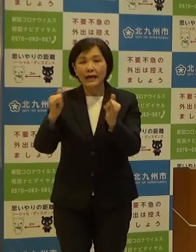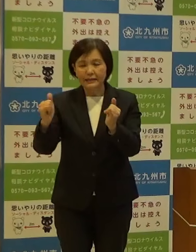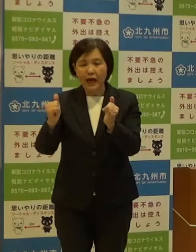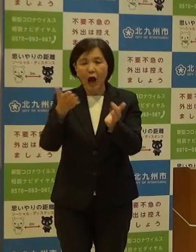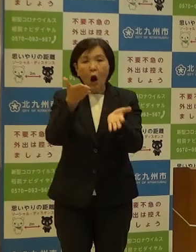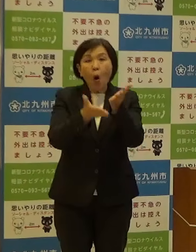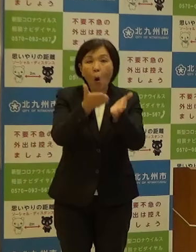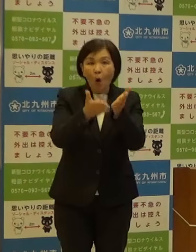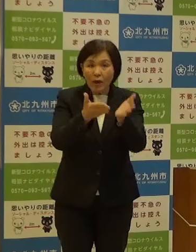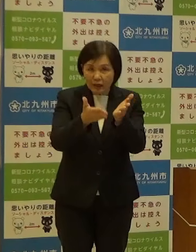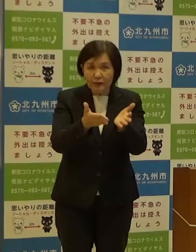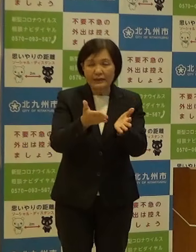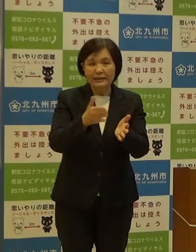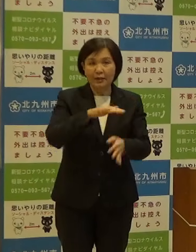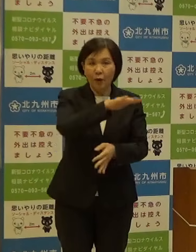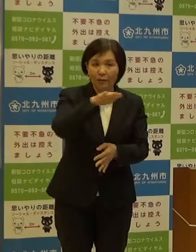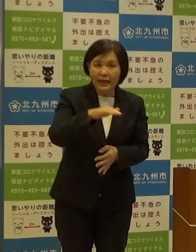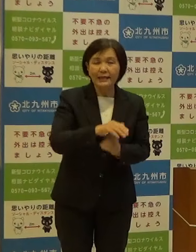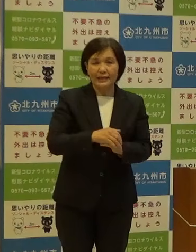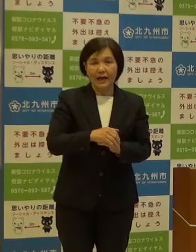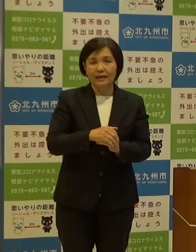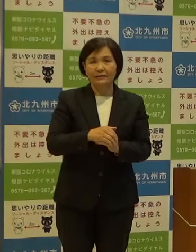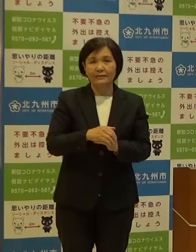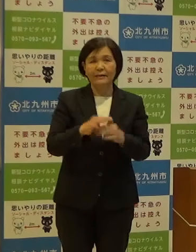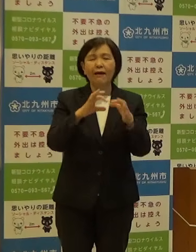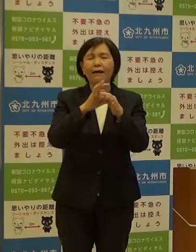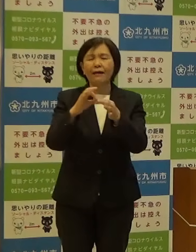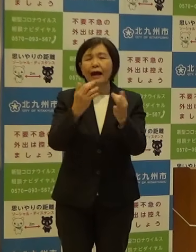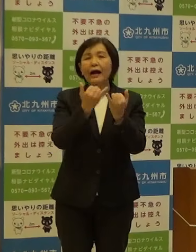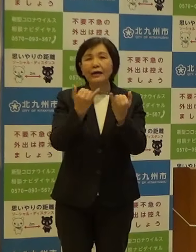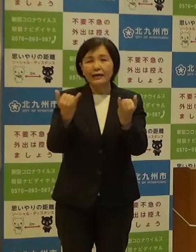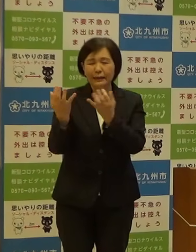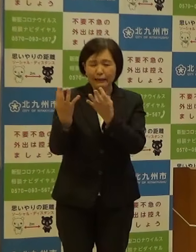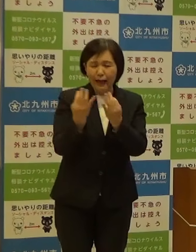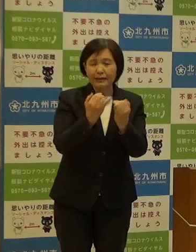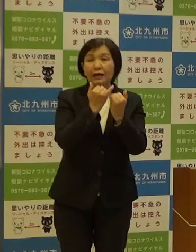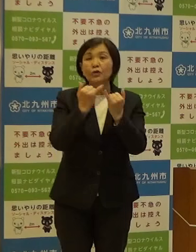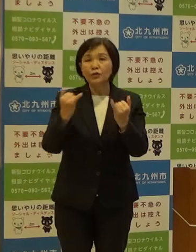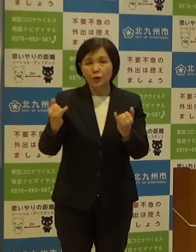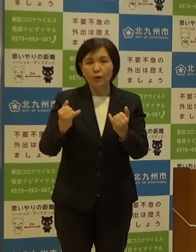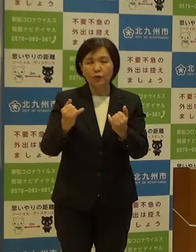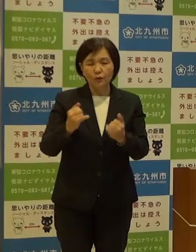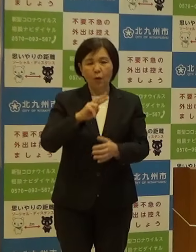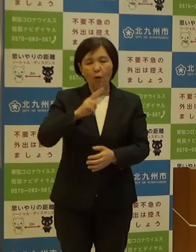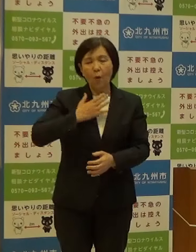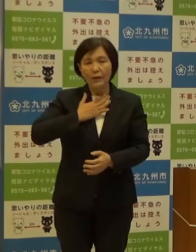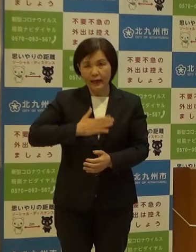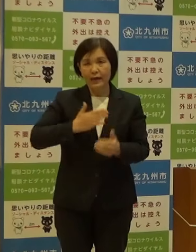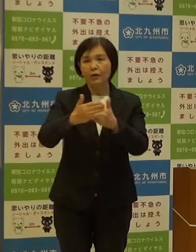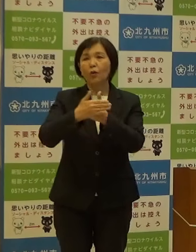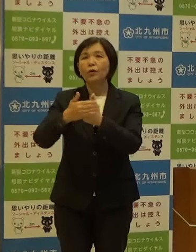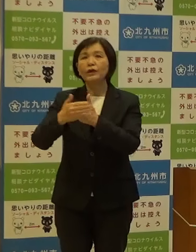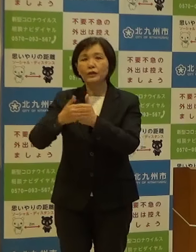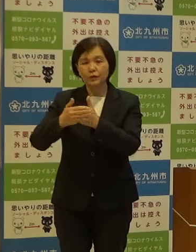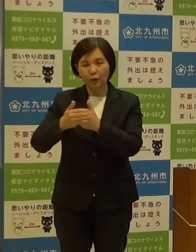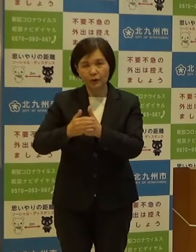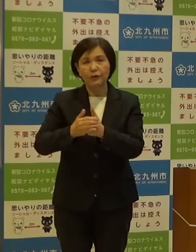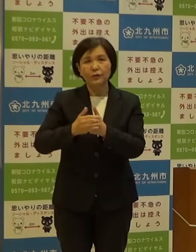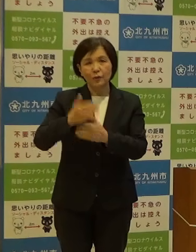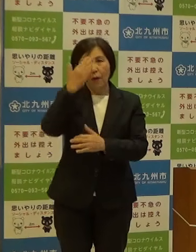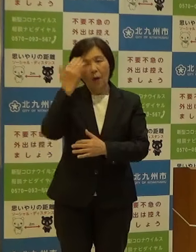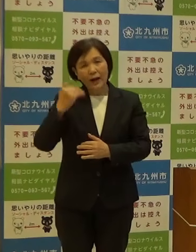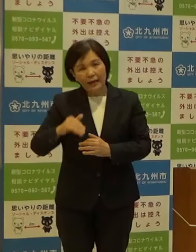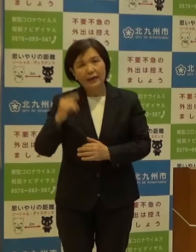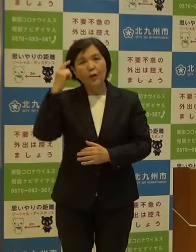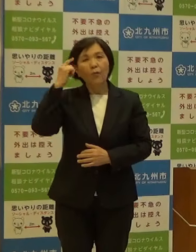など多くの関係者の一方ならぬご理解とご尽力のおかげでございまして、改め